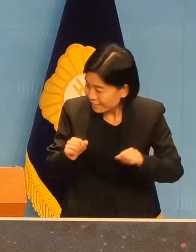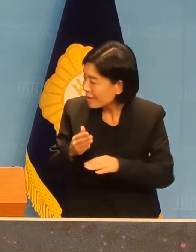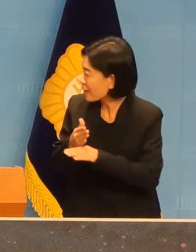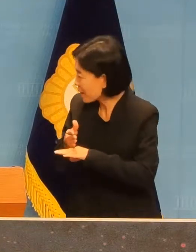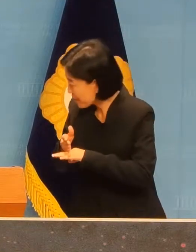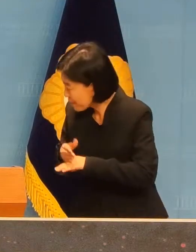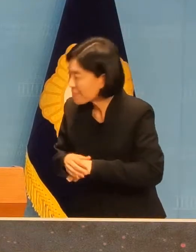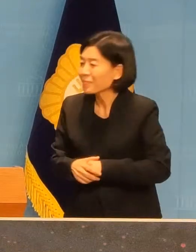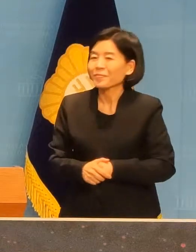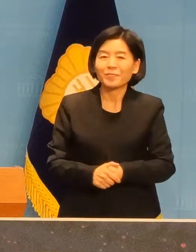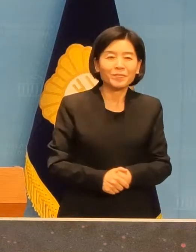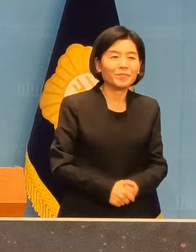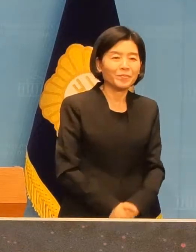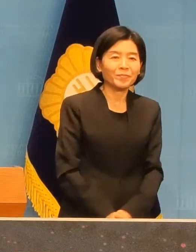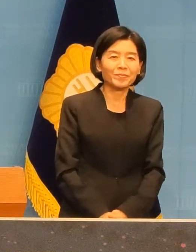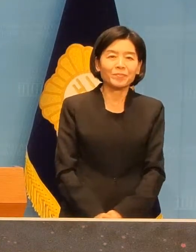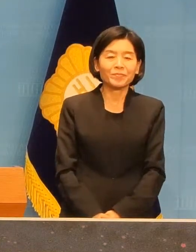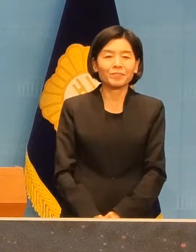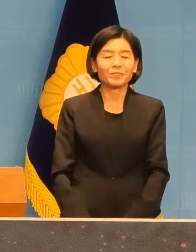수고하시면 되겠어요.